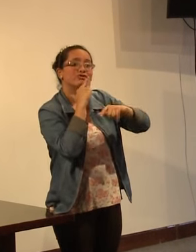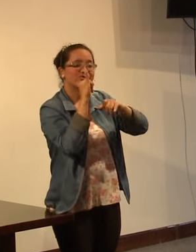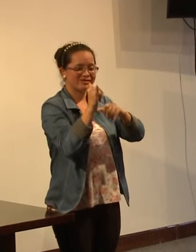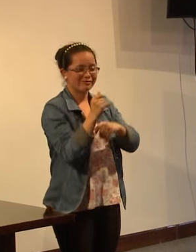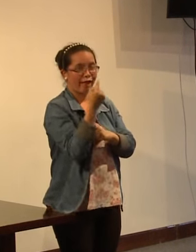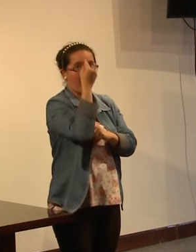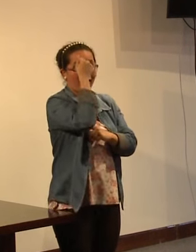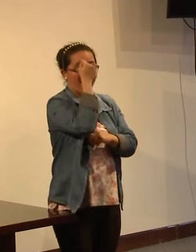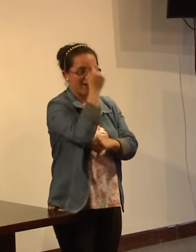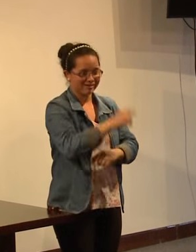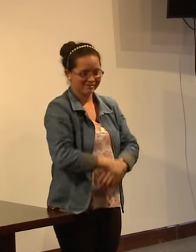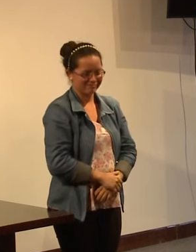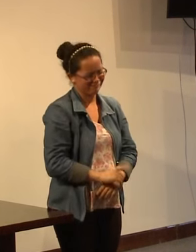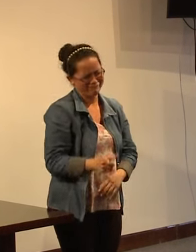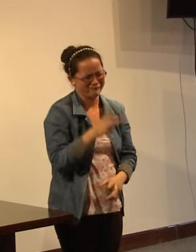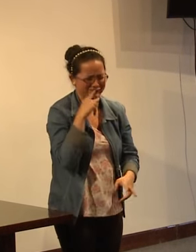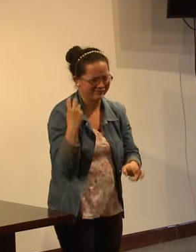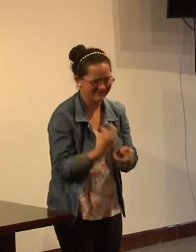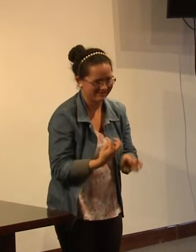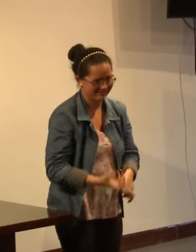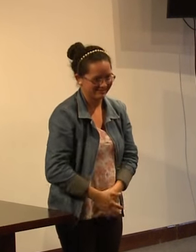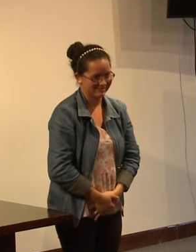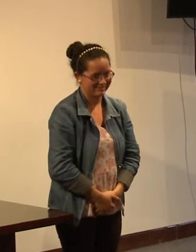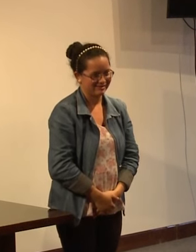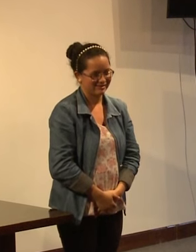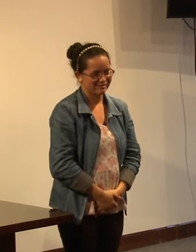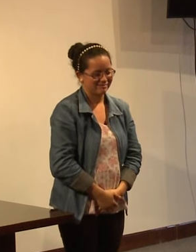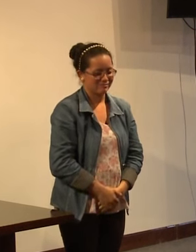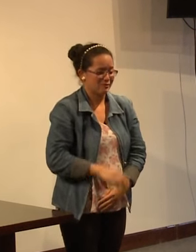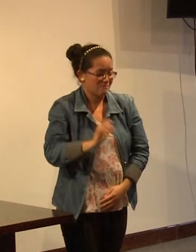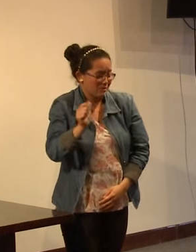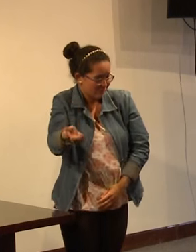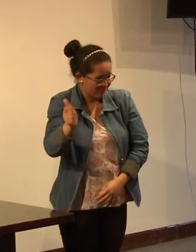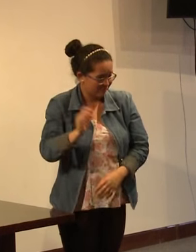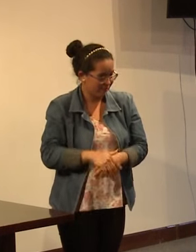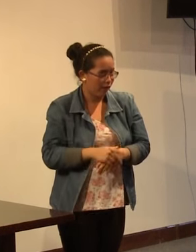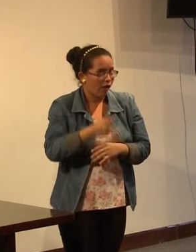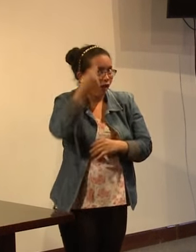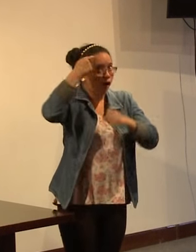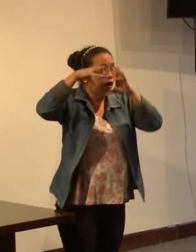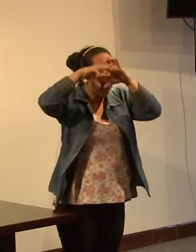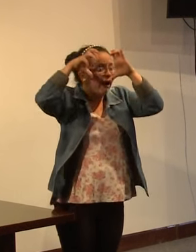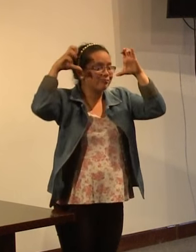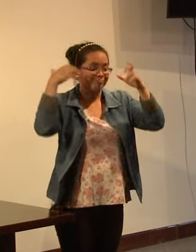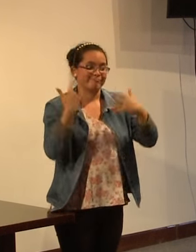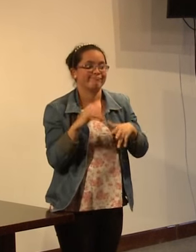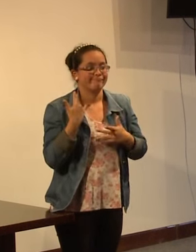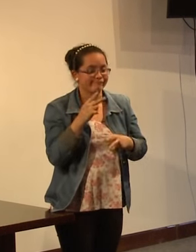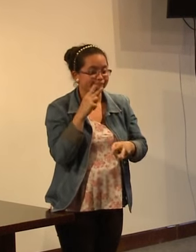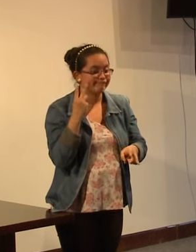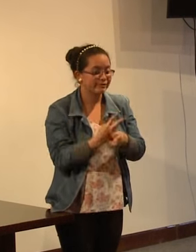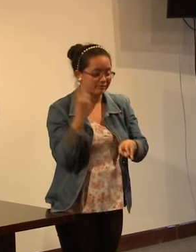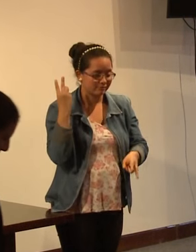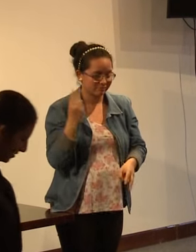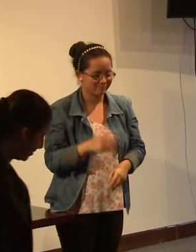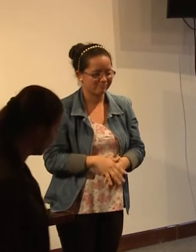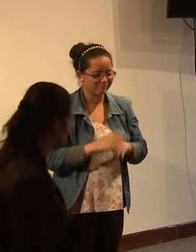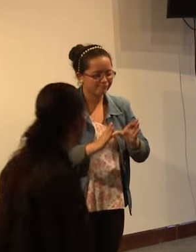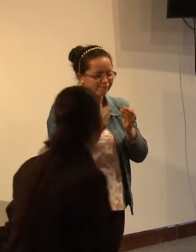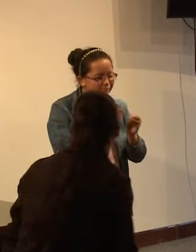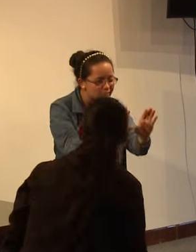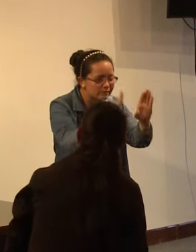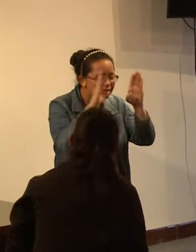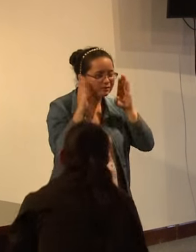pues como complicado, sobre todo porque se monta sobre una cosa que es muy peligrosa, y en esto quiero que me presten mucha